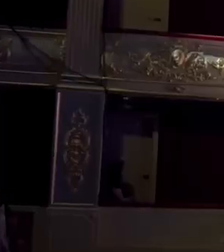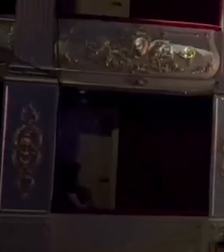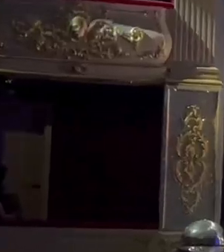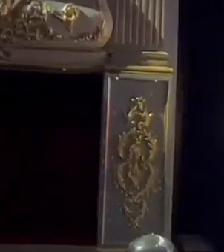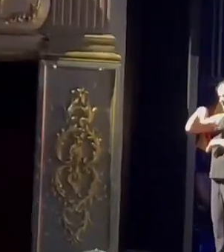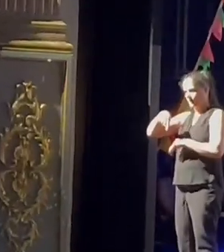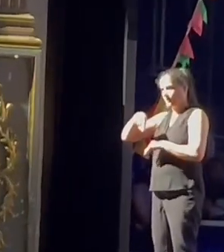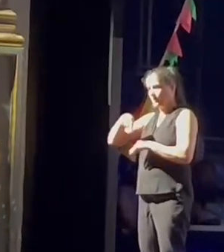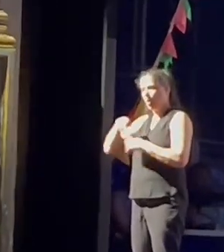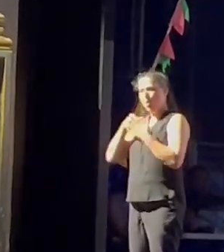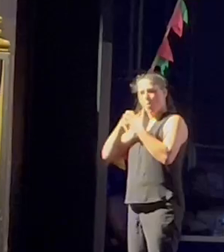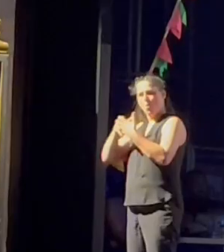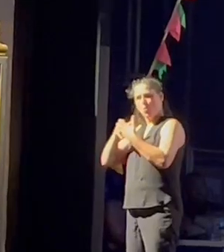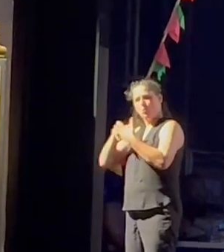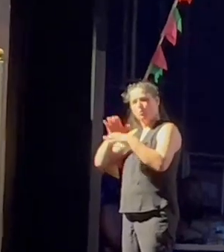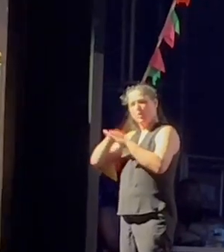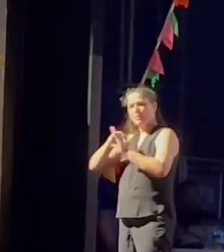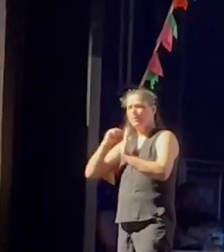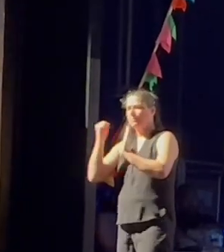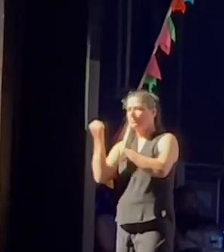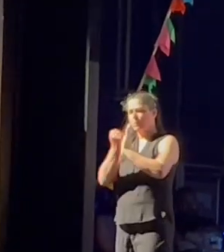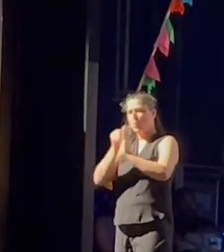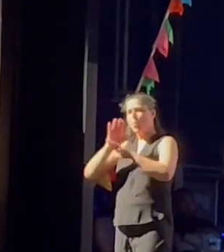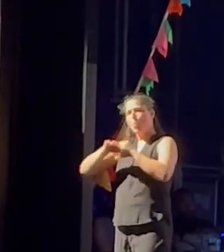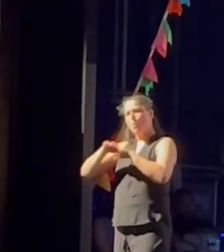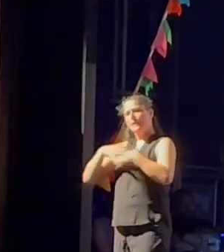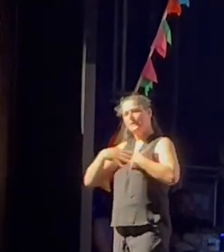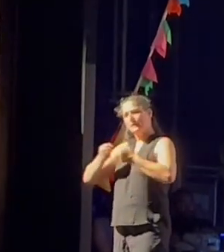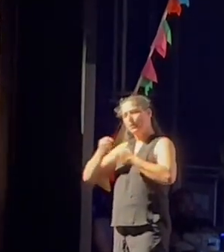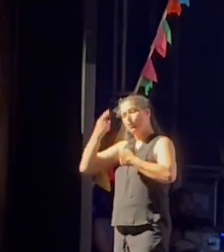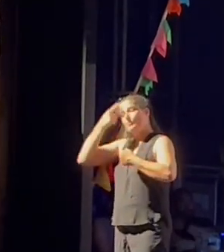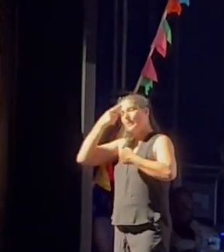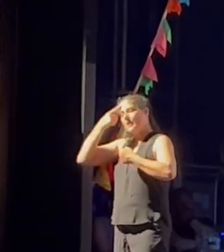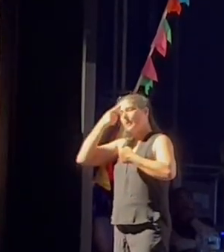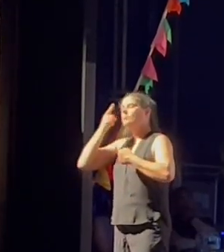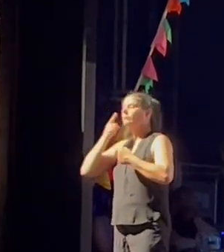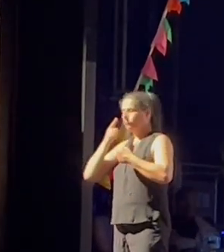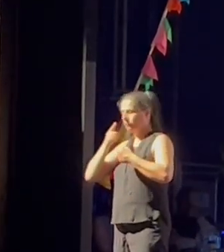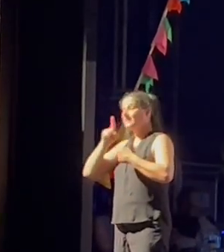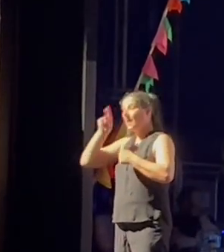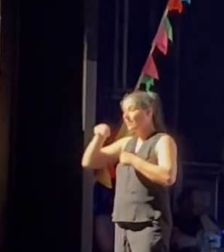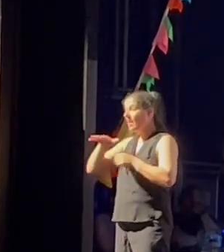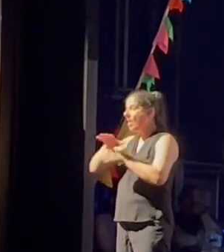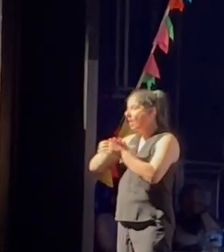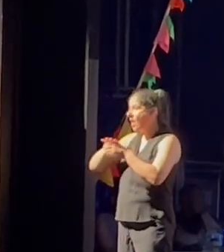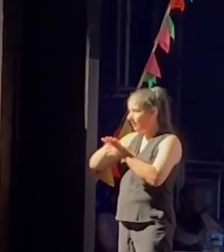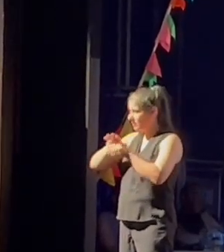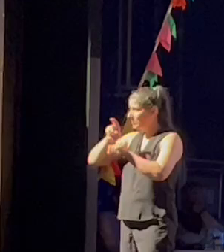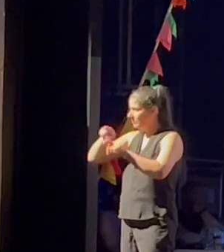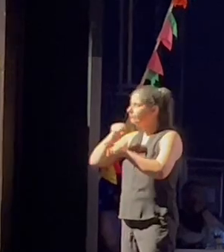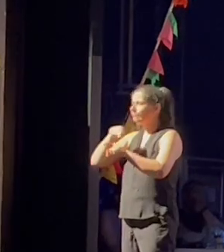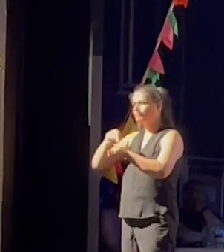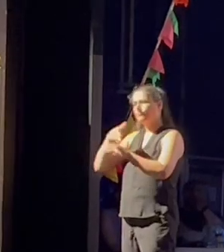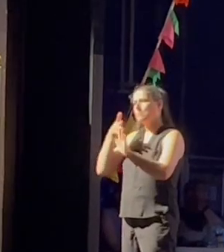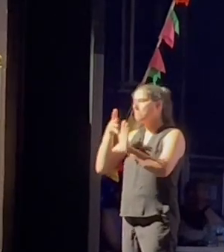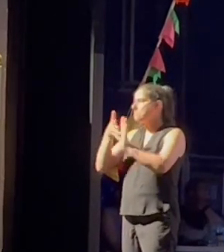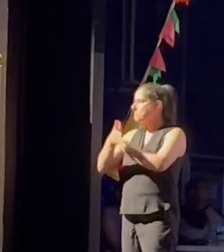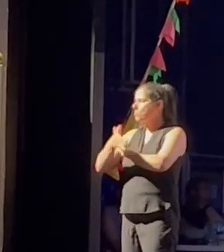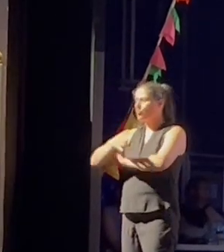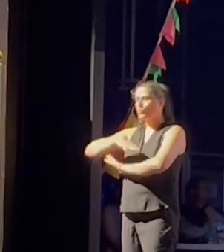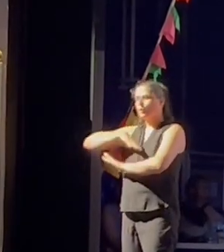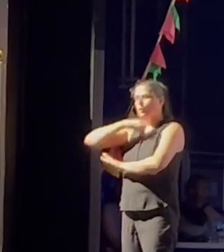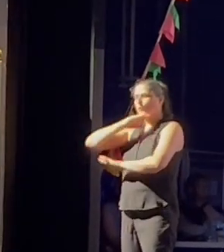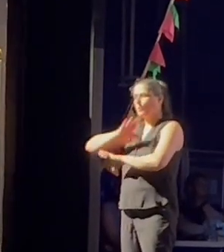lucha contra el estigma y la discriminación por razón de Salud Mental también en el ámbito educativo son motivos más que suficientes para